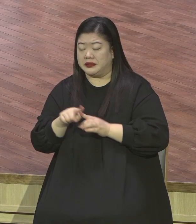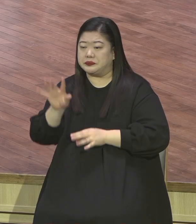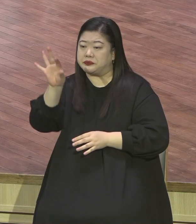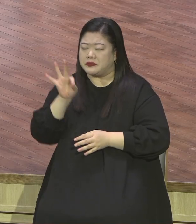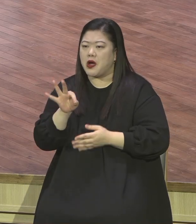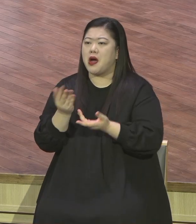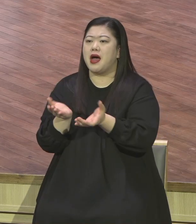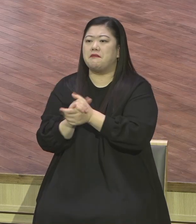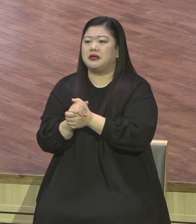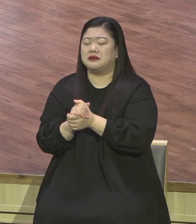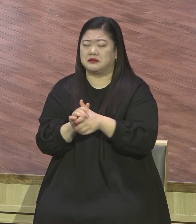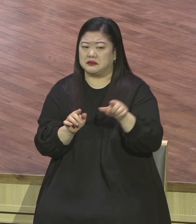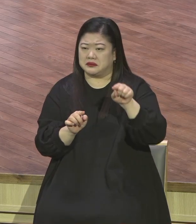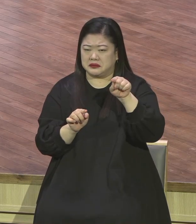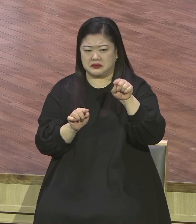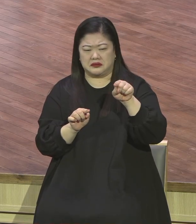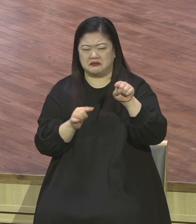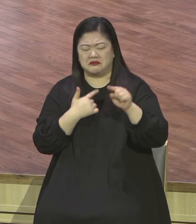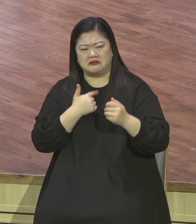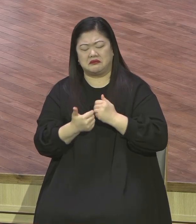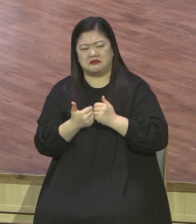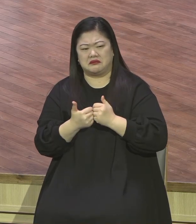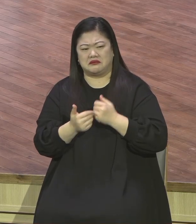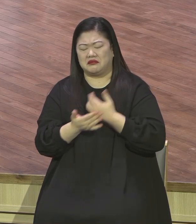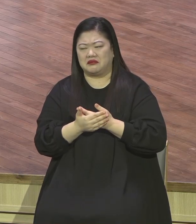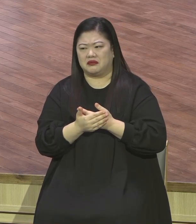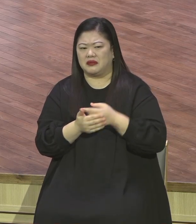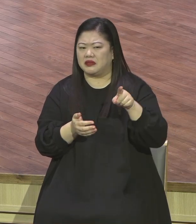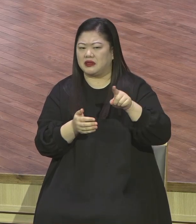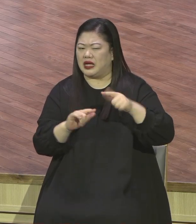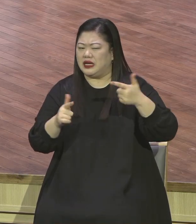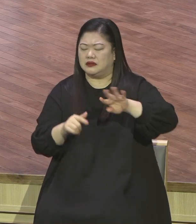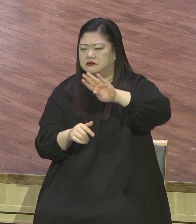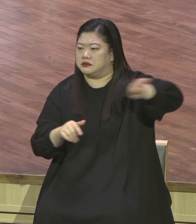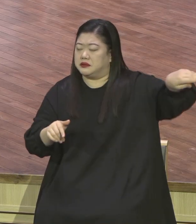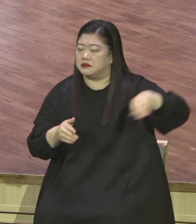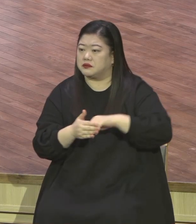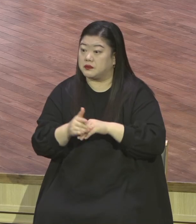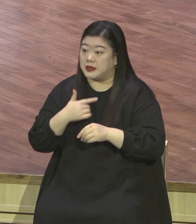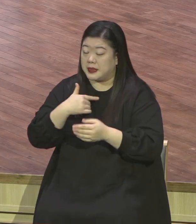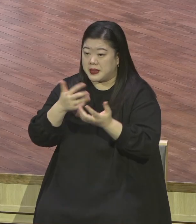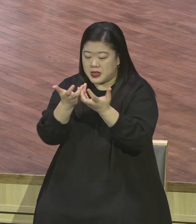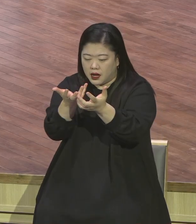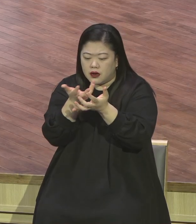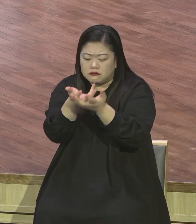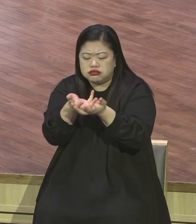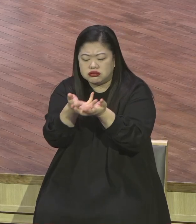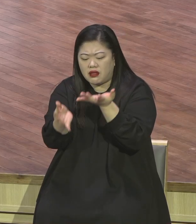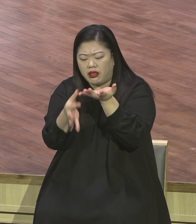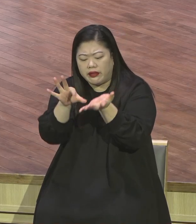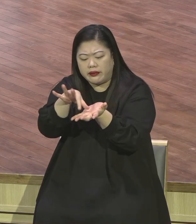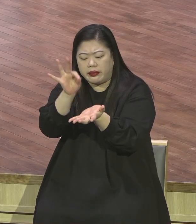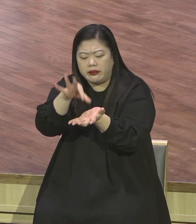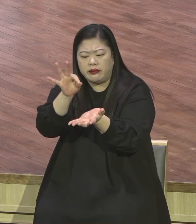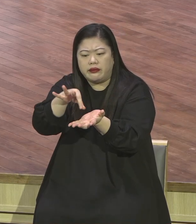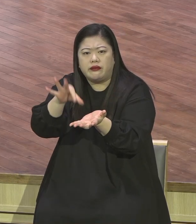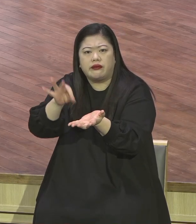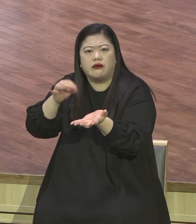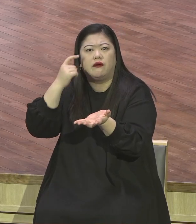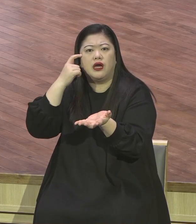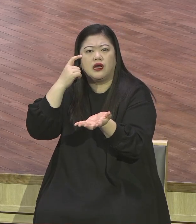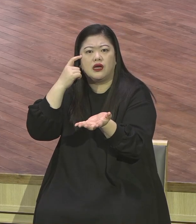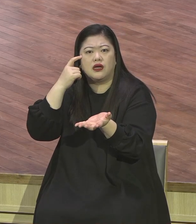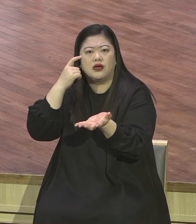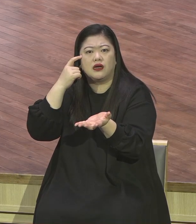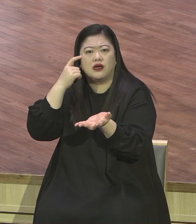말입니까? 자신의 생각과 자기 기분에 좋은 것만 받아들이고 그냥 뭘 불편한